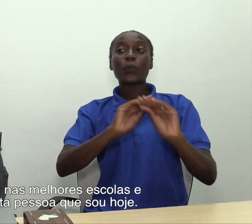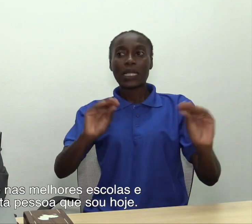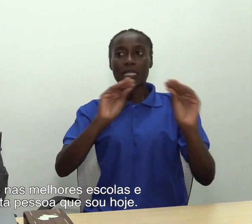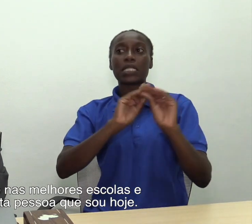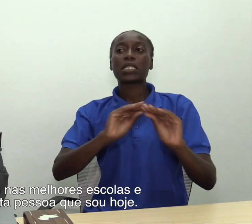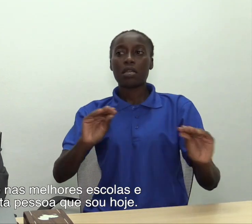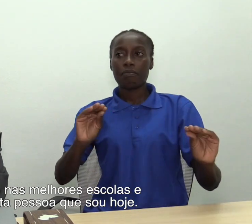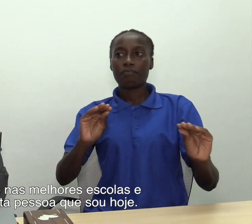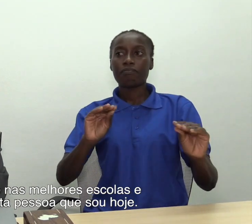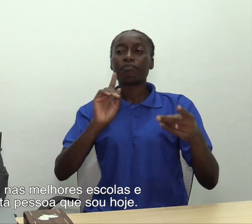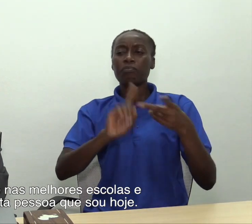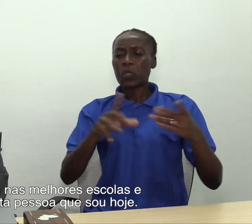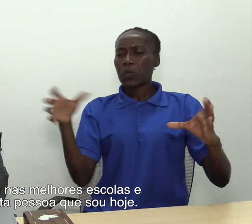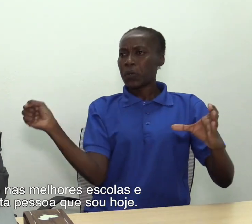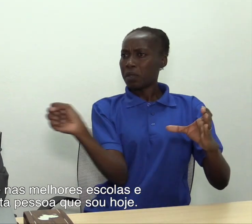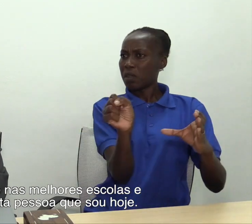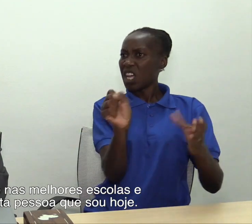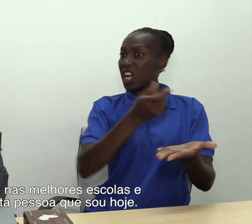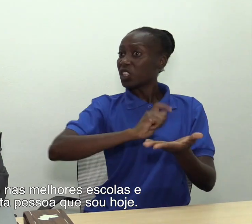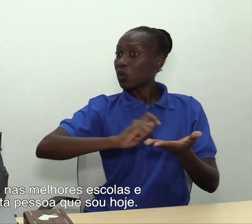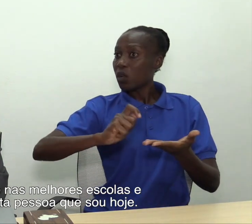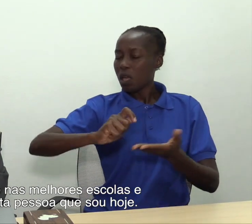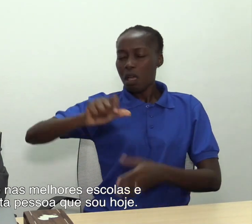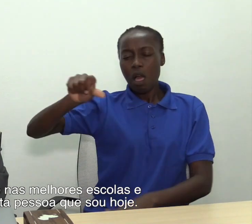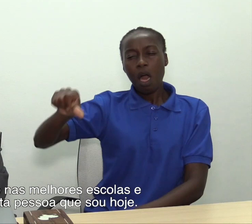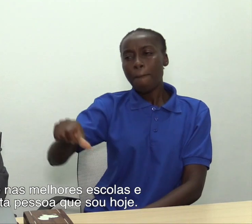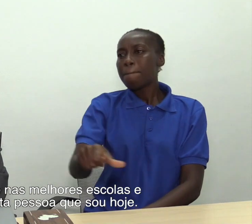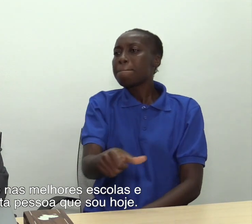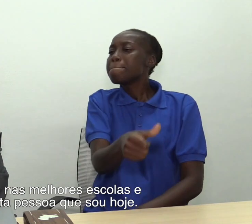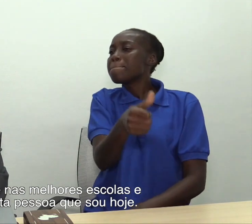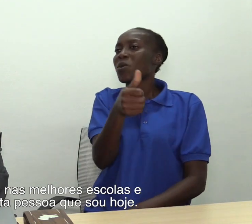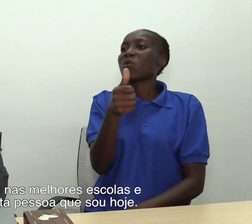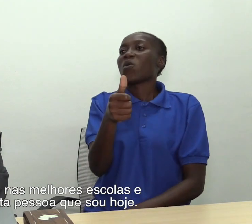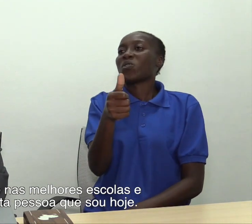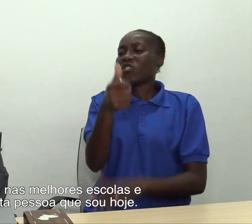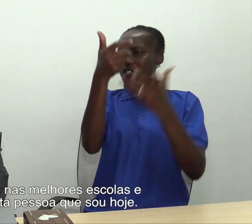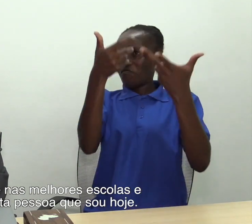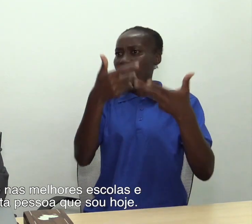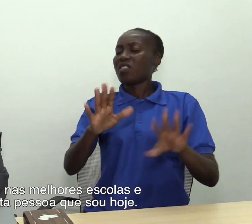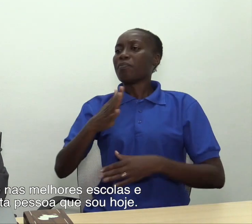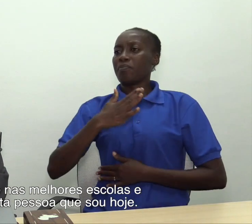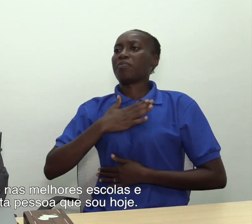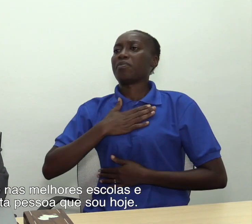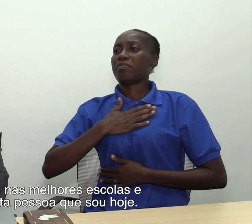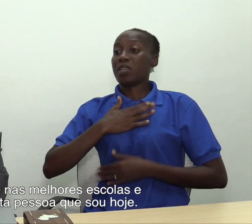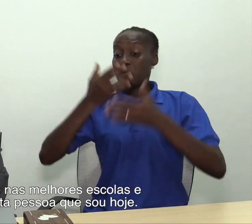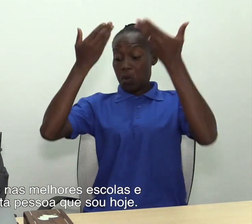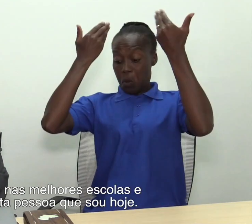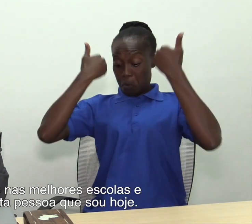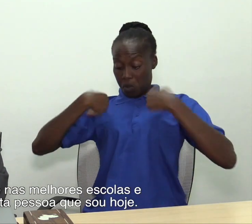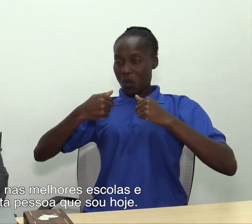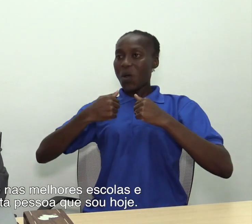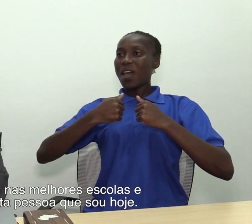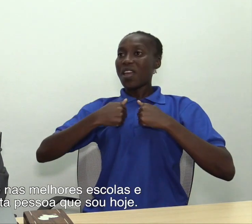e meter-me nas melhores escolas. E isso criou esta pessoa que é